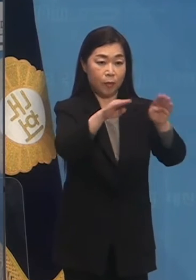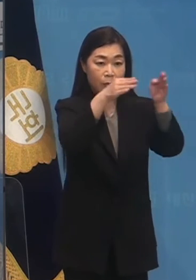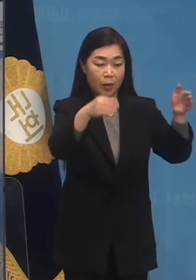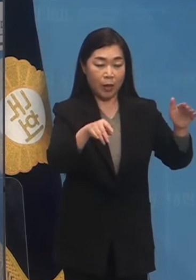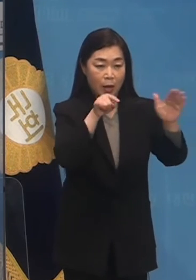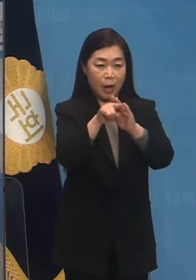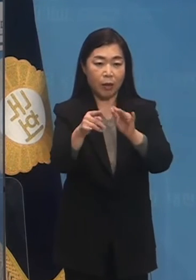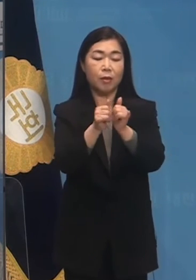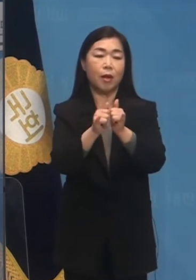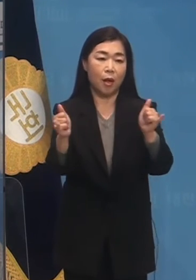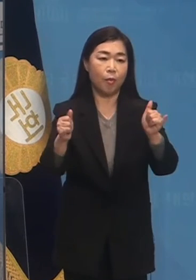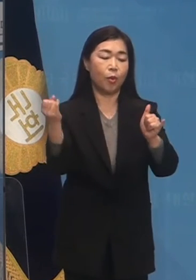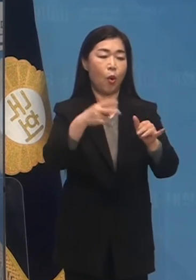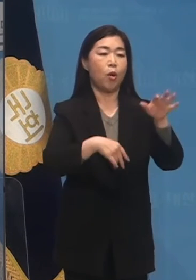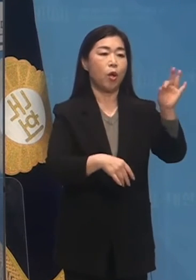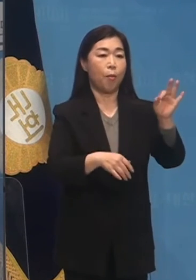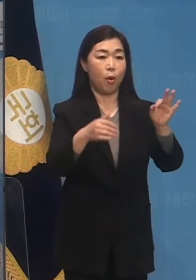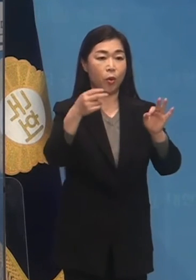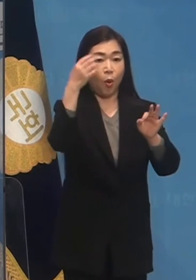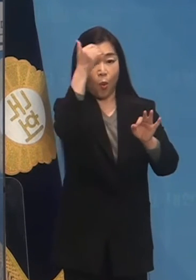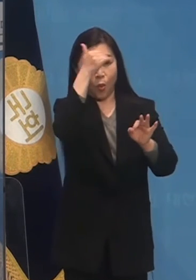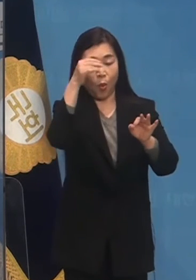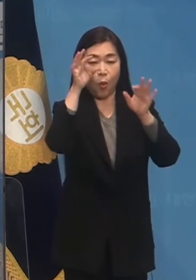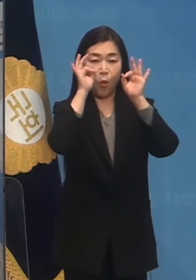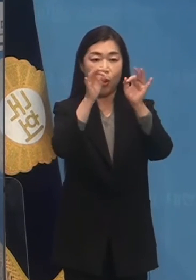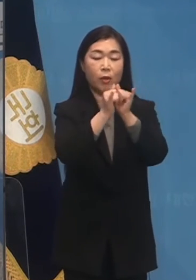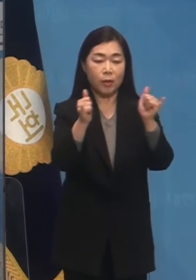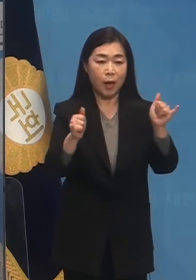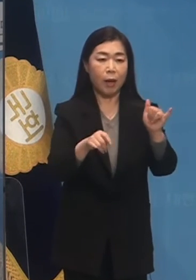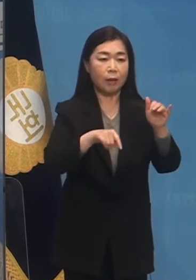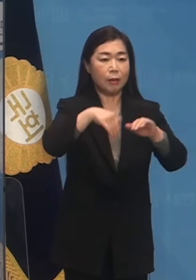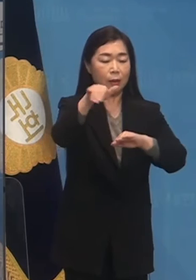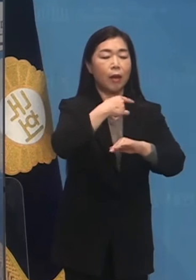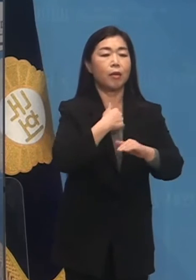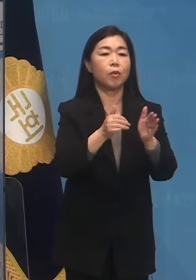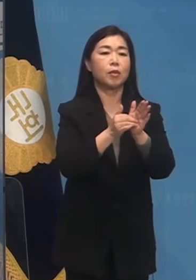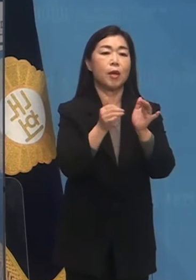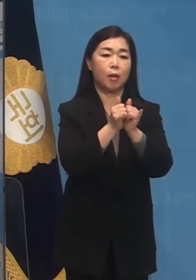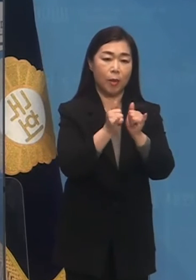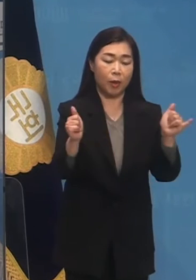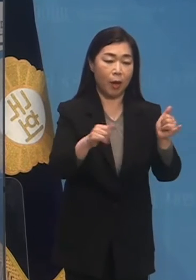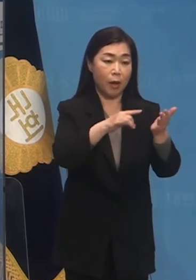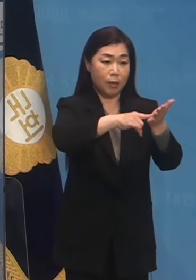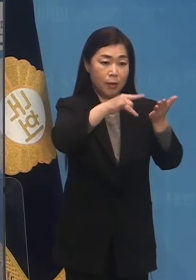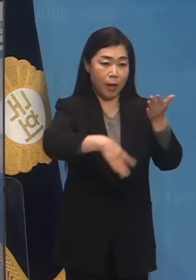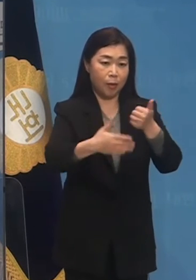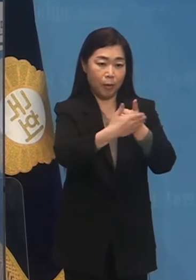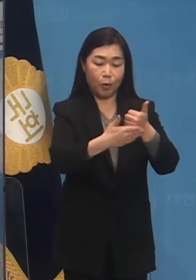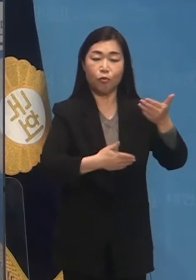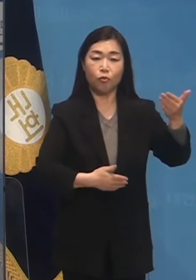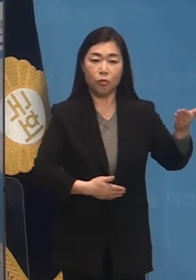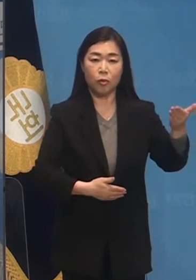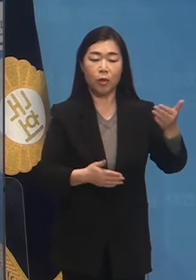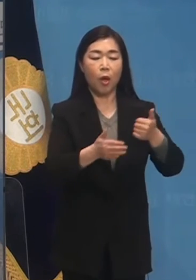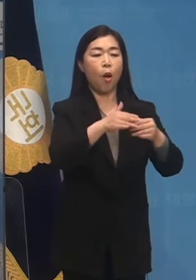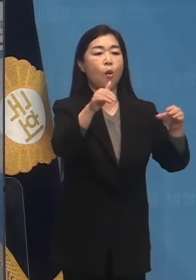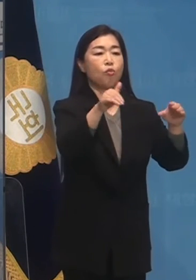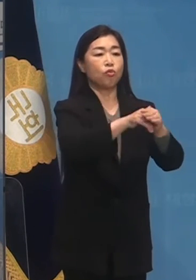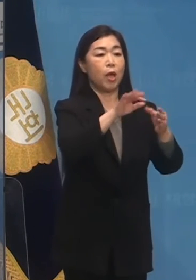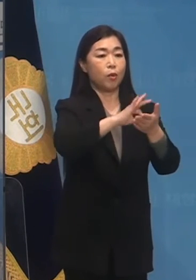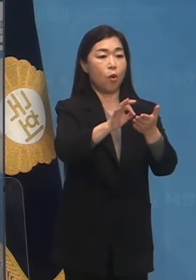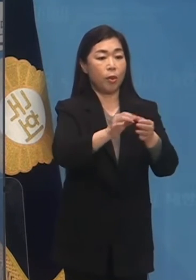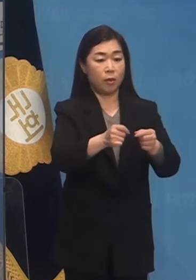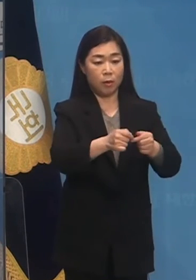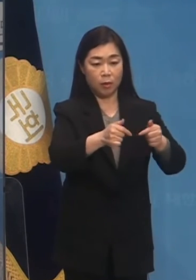도민에게, 10번의 공연장을 다녀오는 사람들에게 세액을 공제해주는 정책을 실시함으로써 문화 소비를